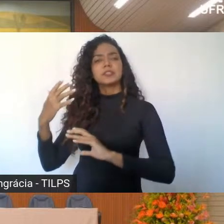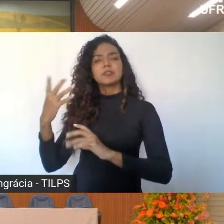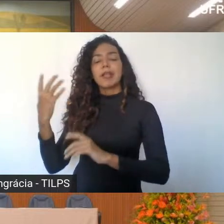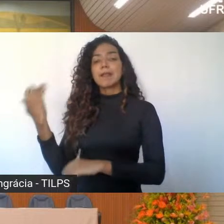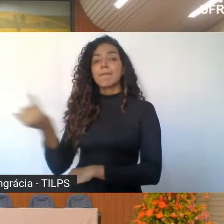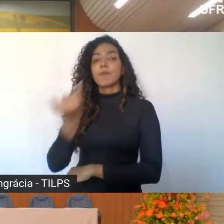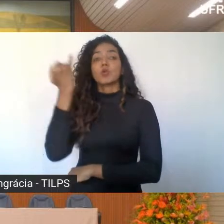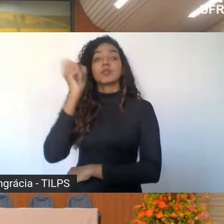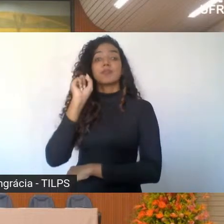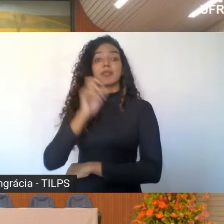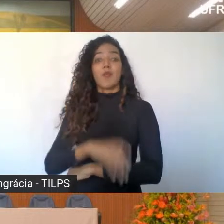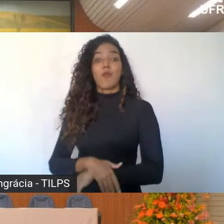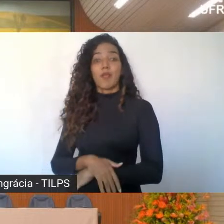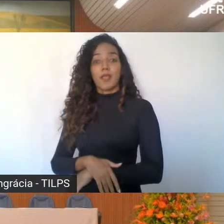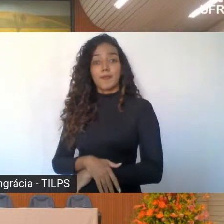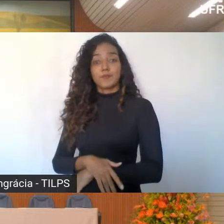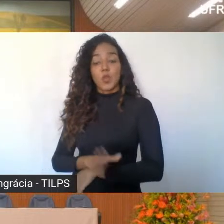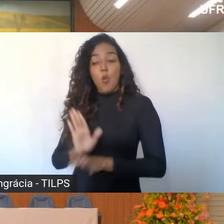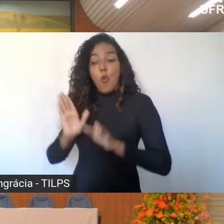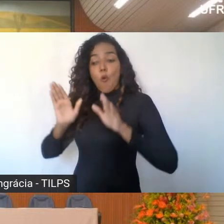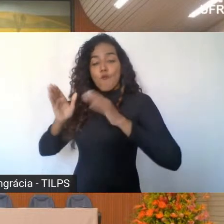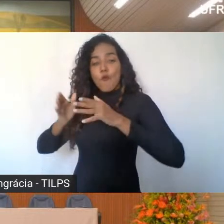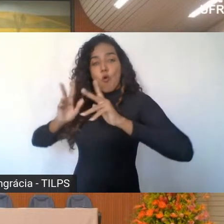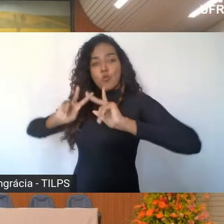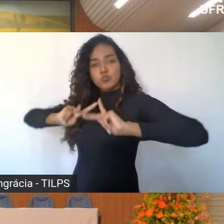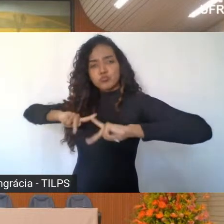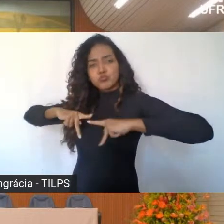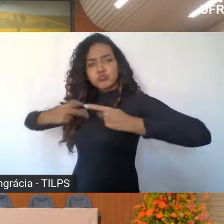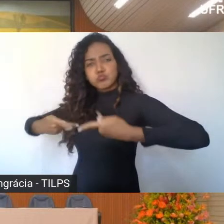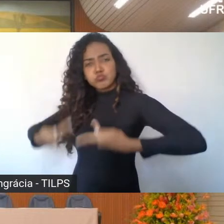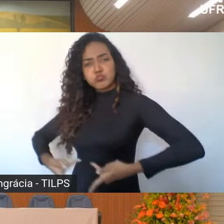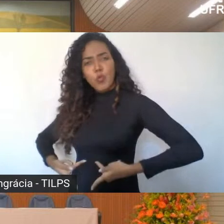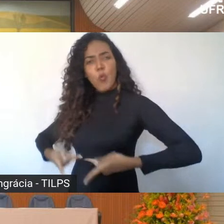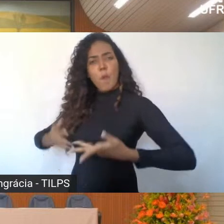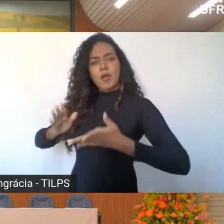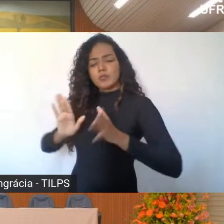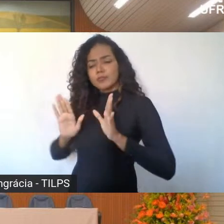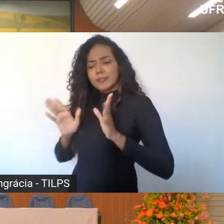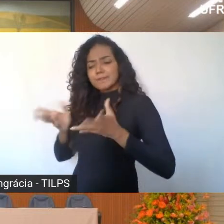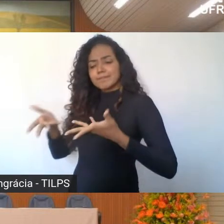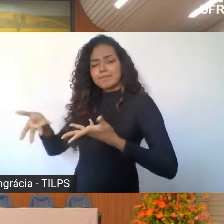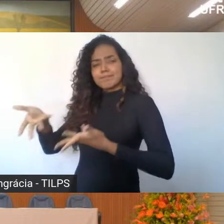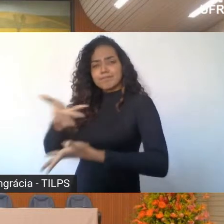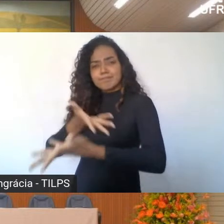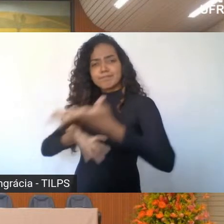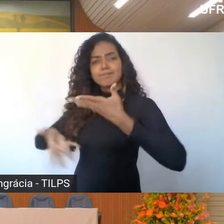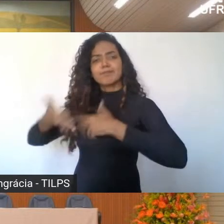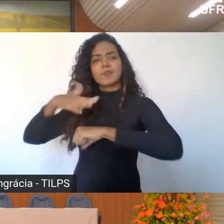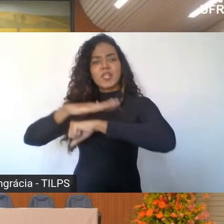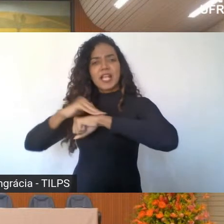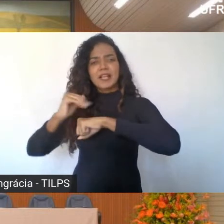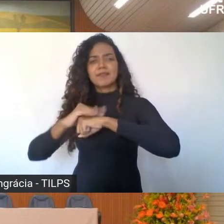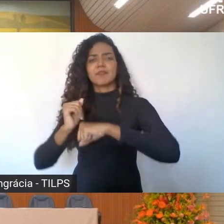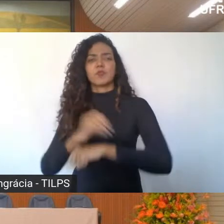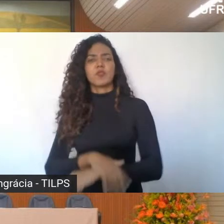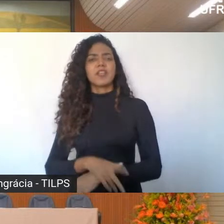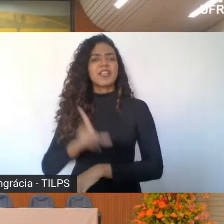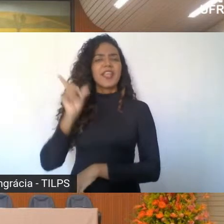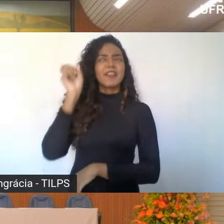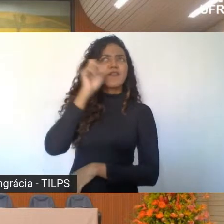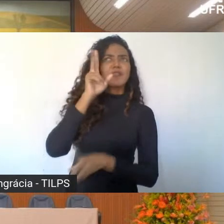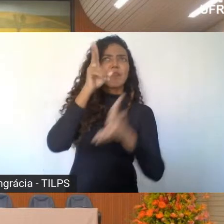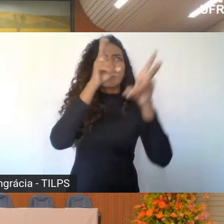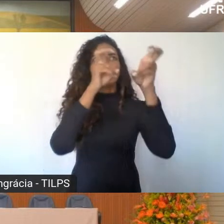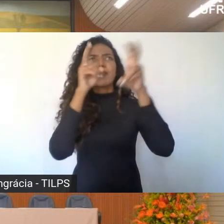É um lado tão especial que é difícil ver em outras universidades e na educação superior. Sendo